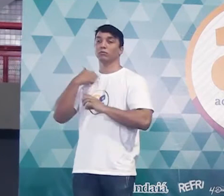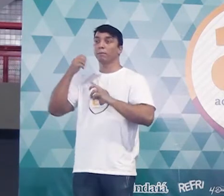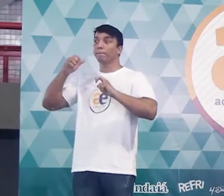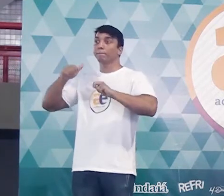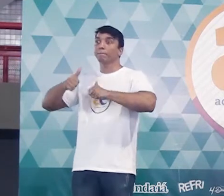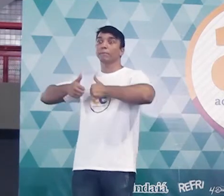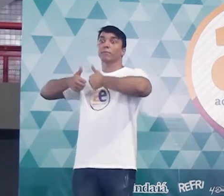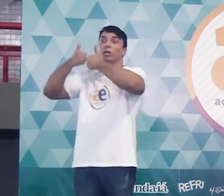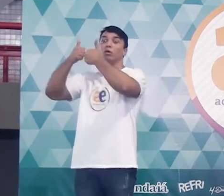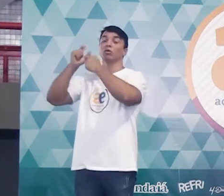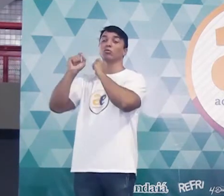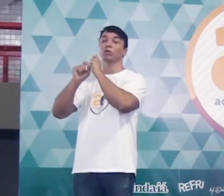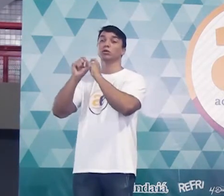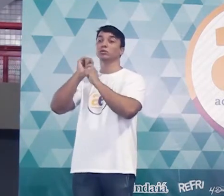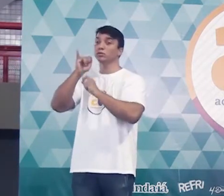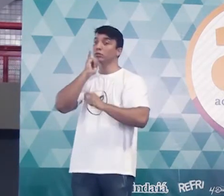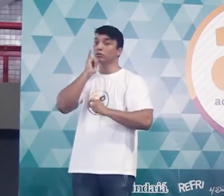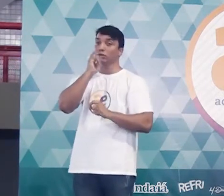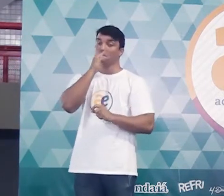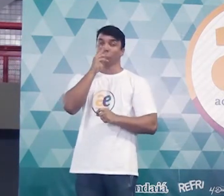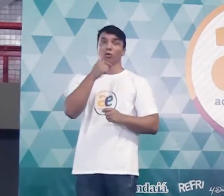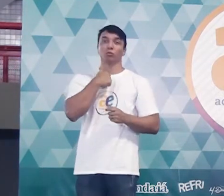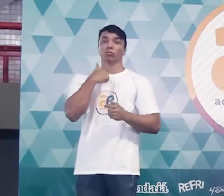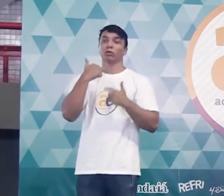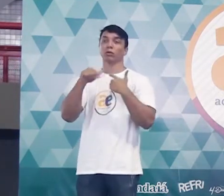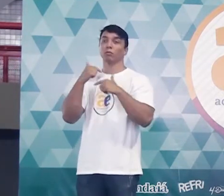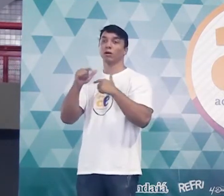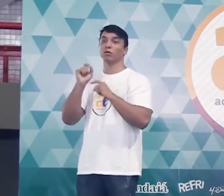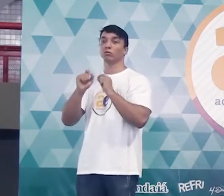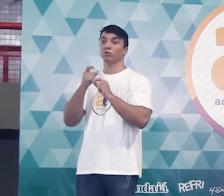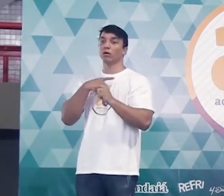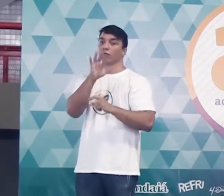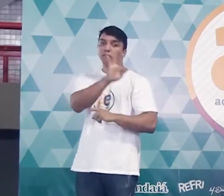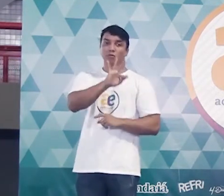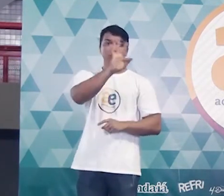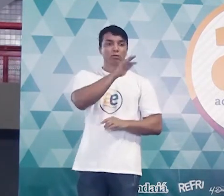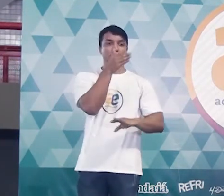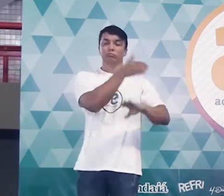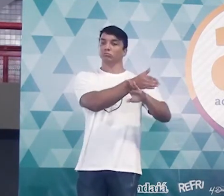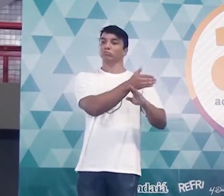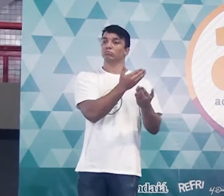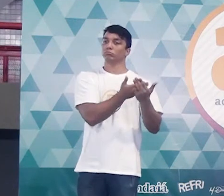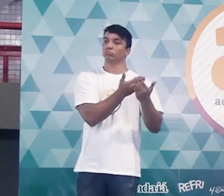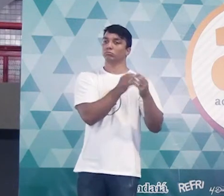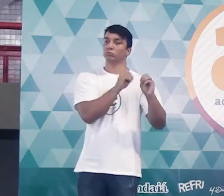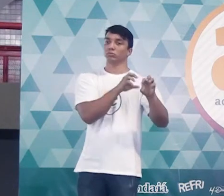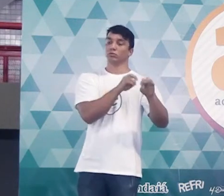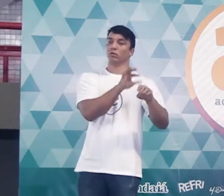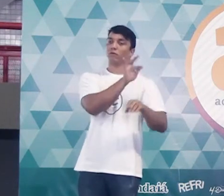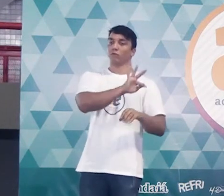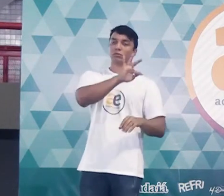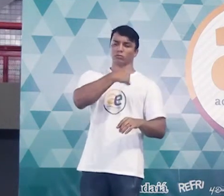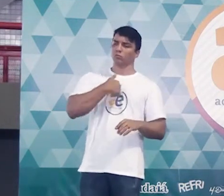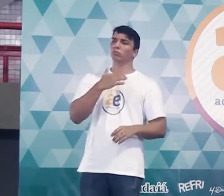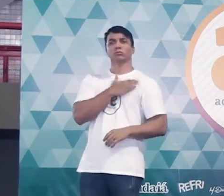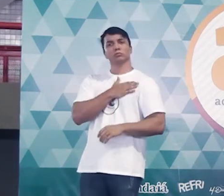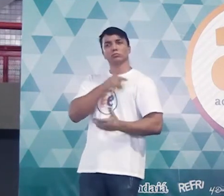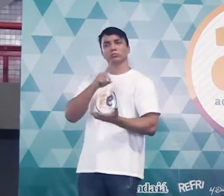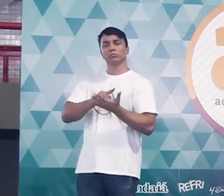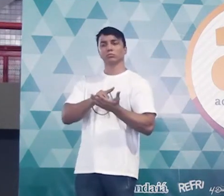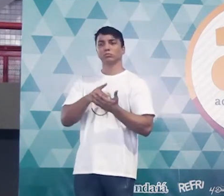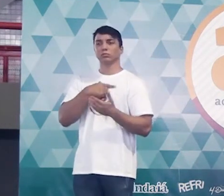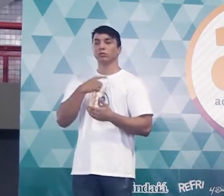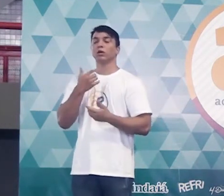seria melhor se eu exercesse na faculdade, dando aula na faculdade, porque é isso que eu gosto. Eu